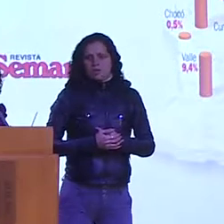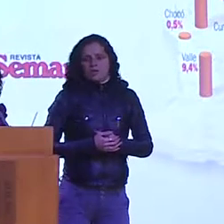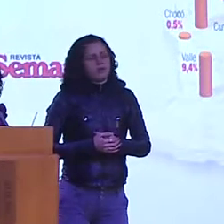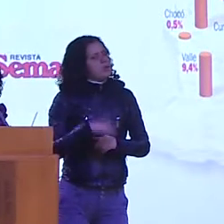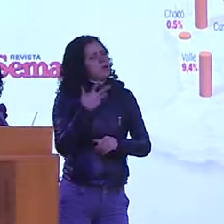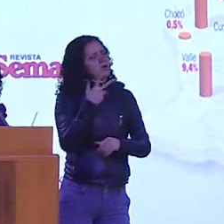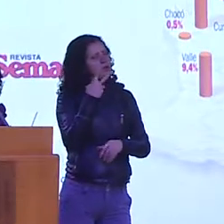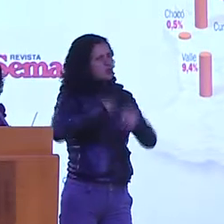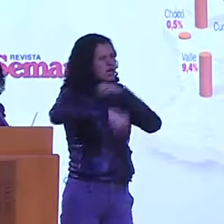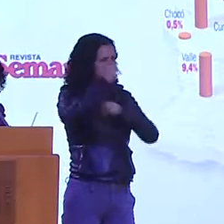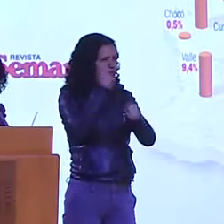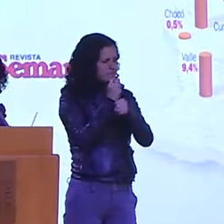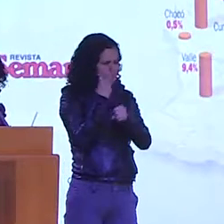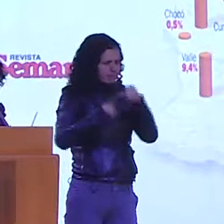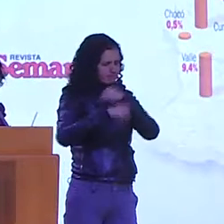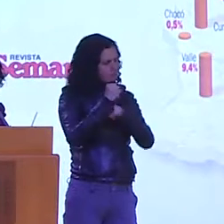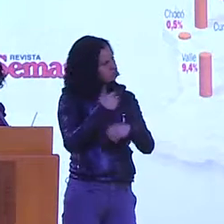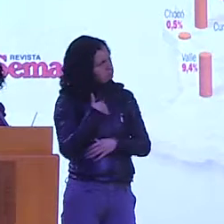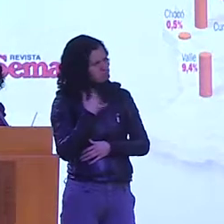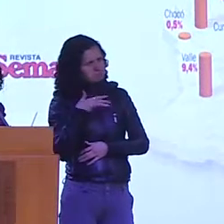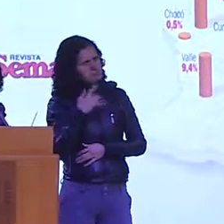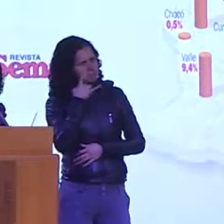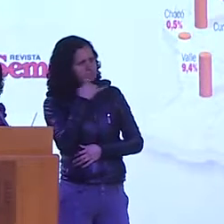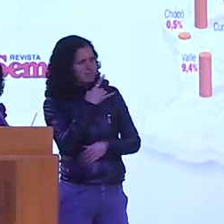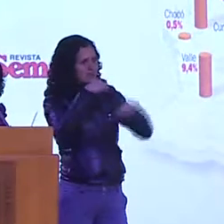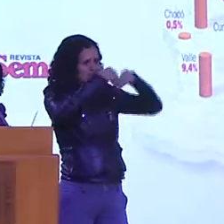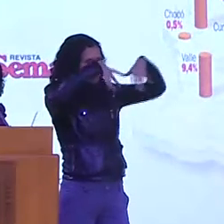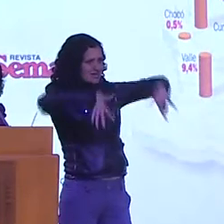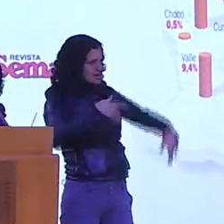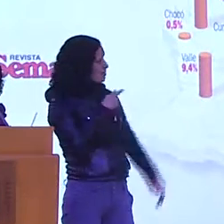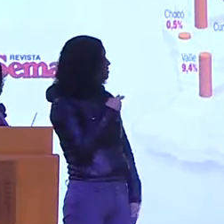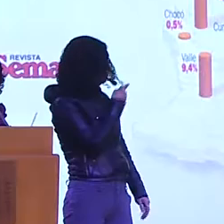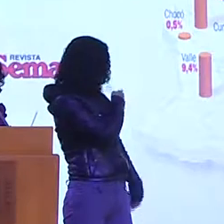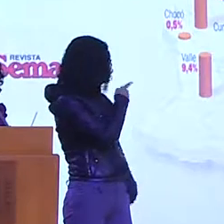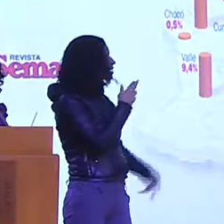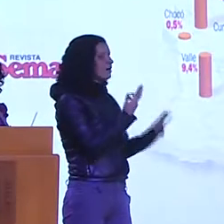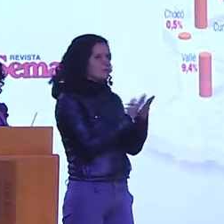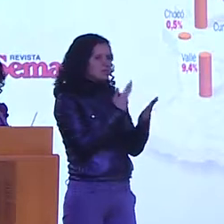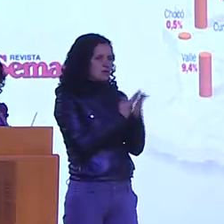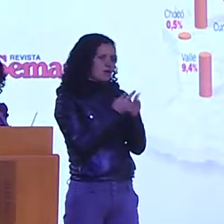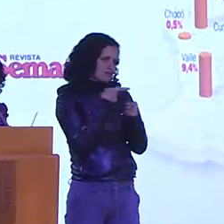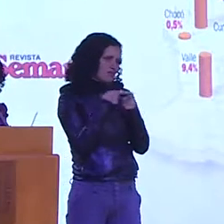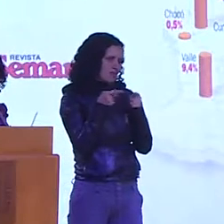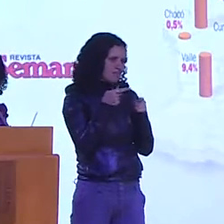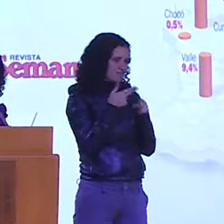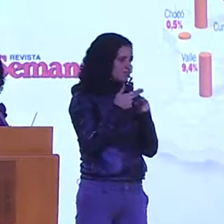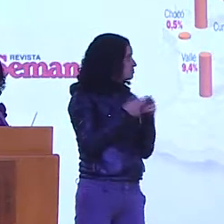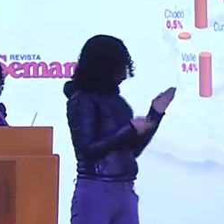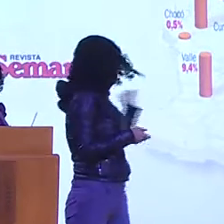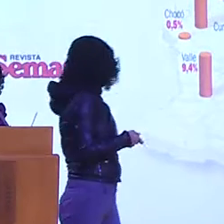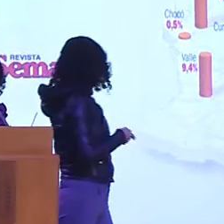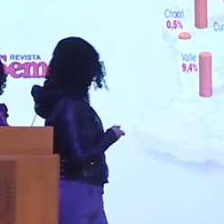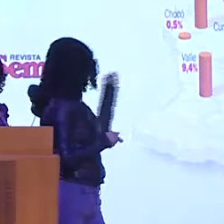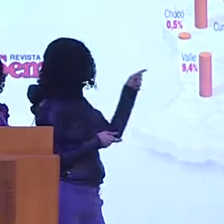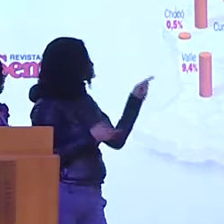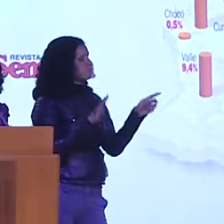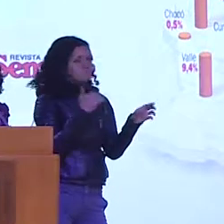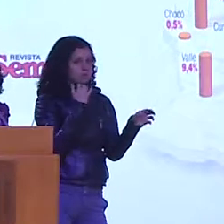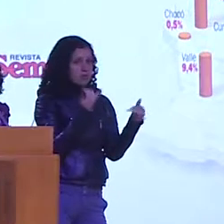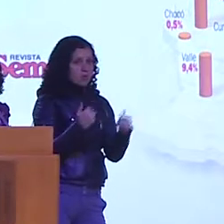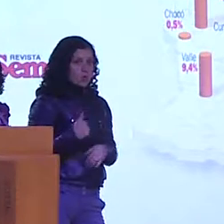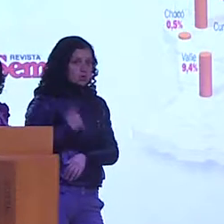Hace 2 años me llamó muchísimo la atención este mapa que sacó la revista Semana. Quisiera, aprovechando que